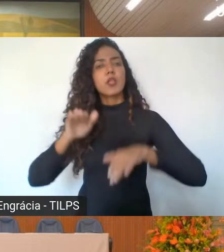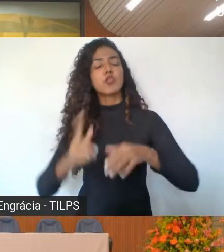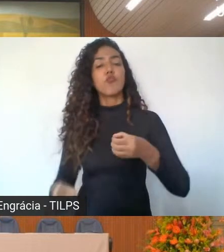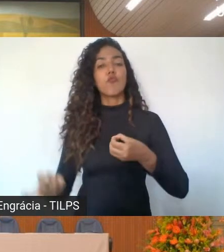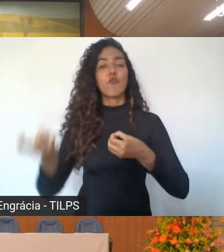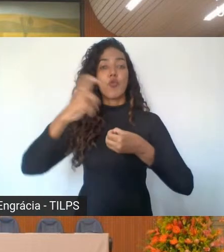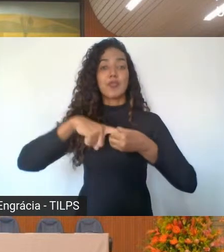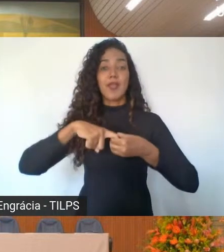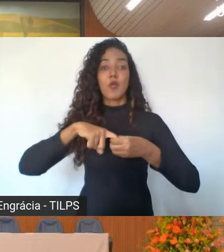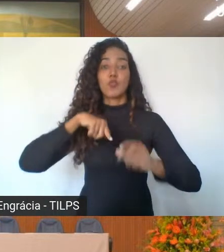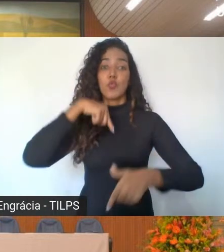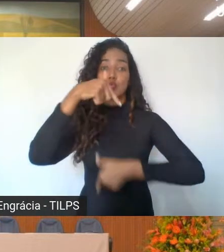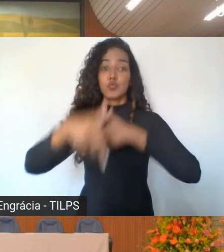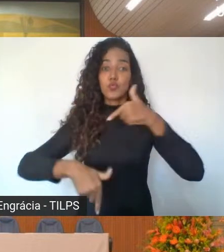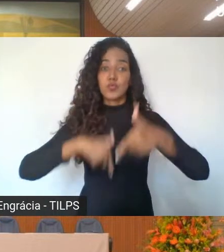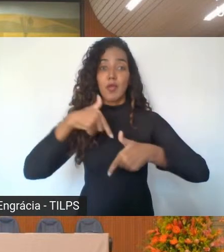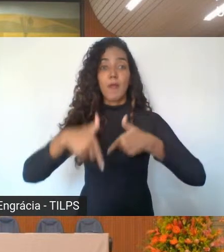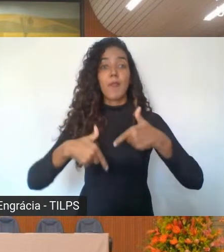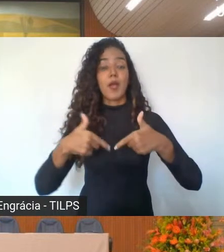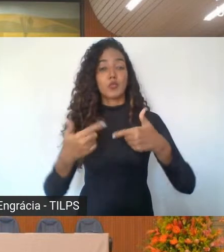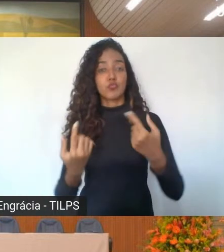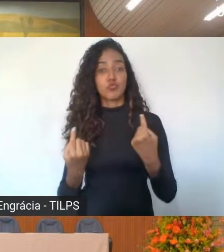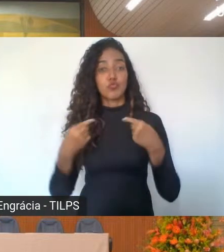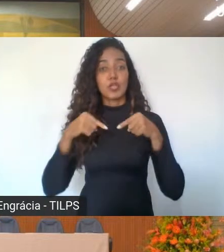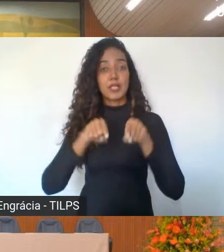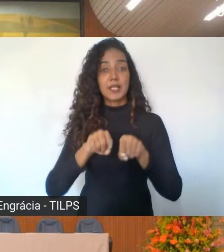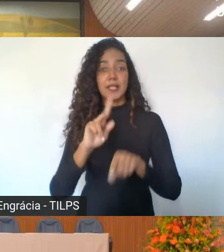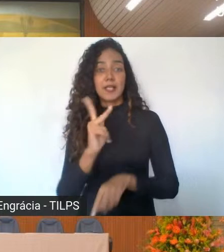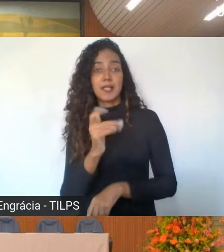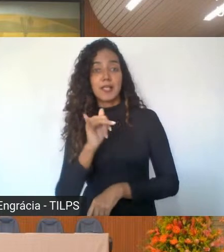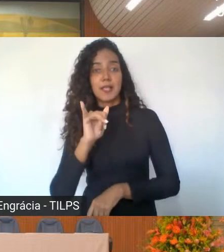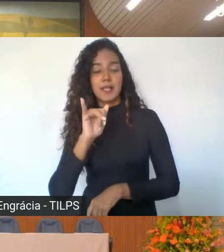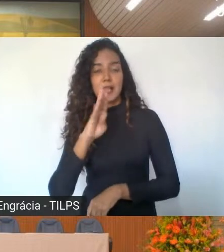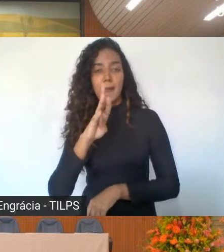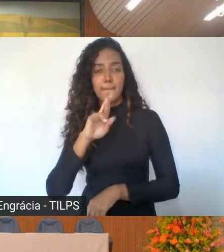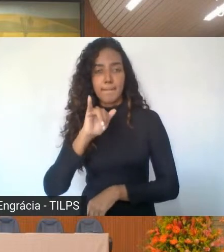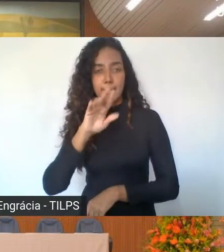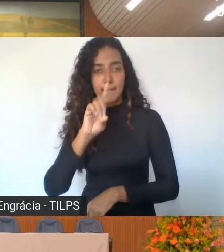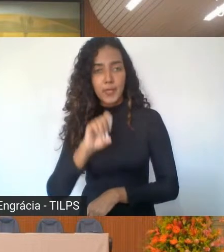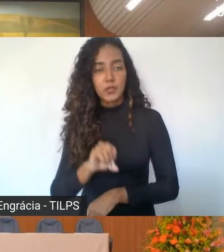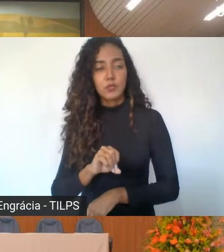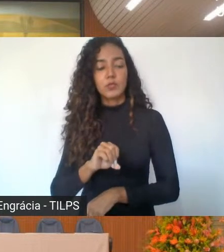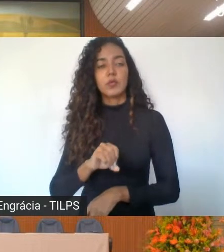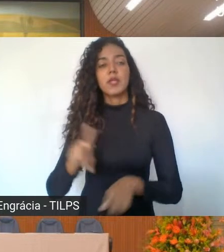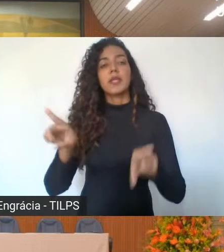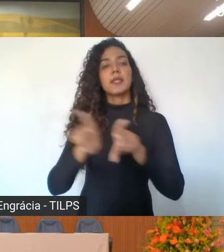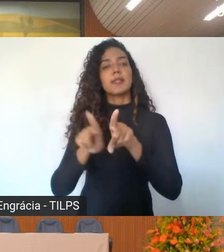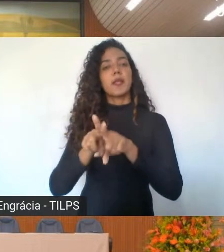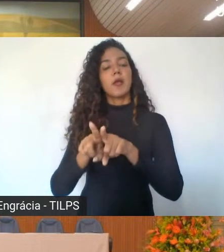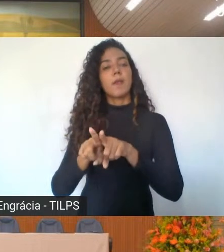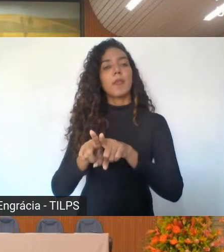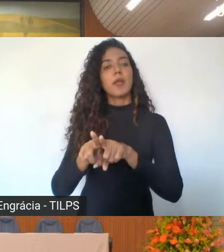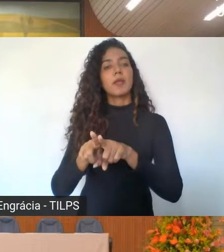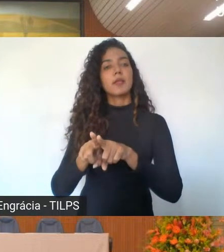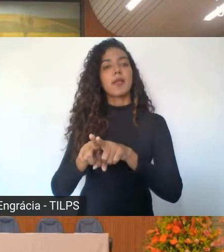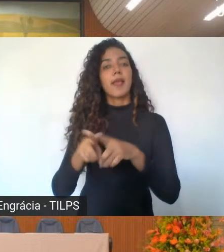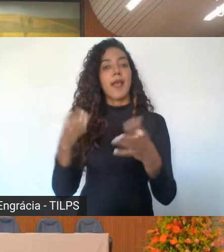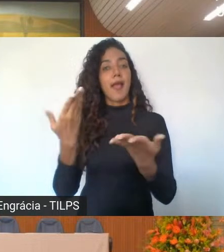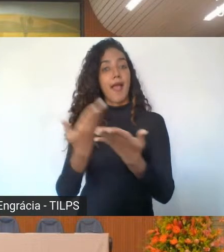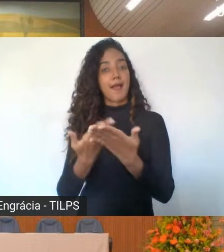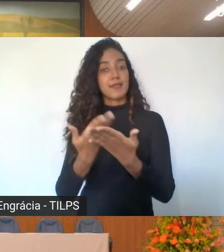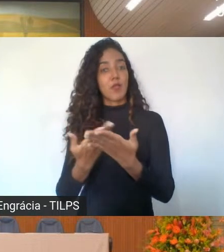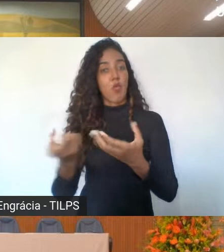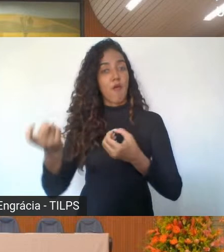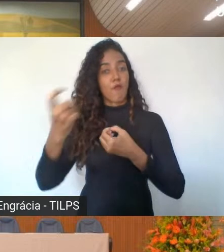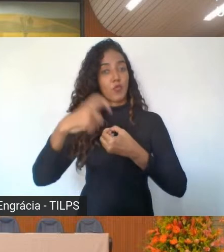e também nossas atividades de aulas que não são aulas remotas, e sim presenciais. Mas